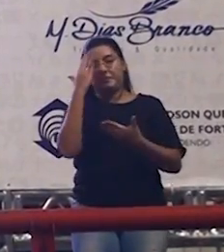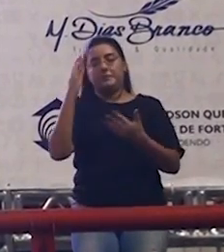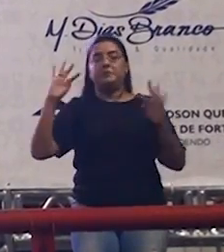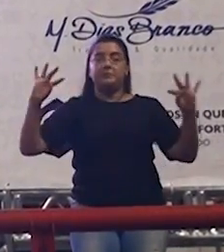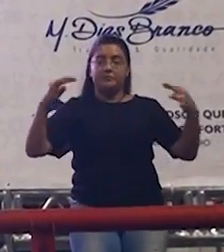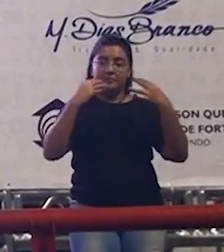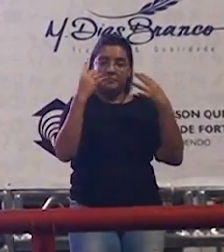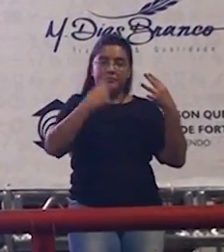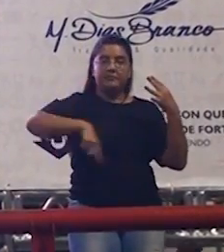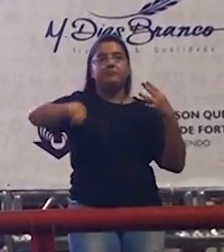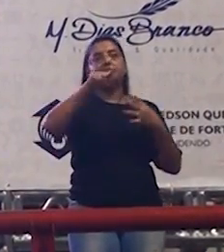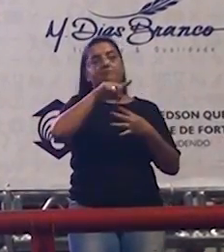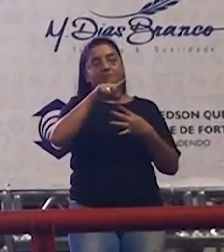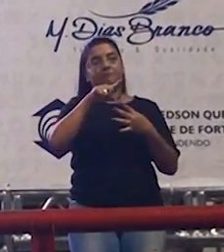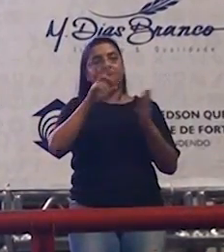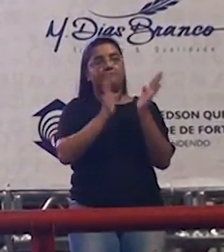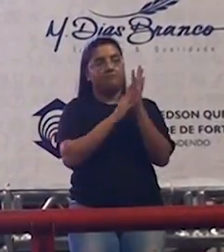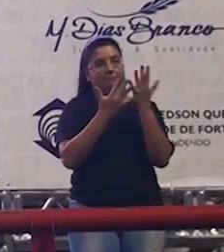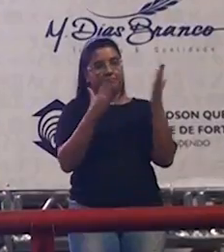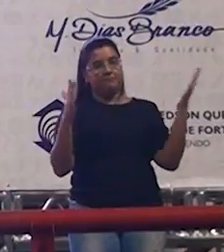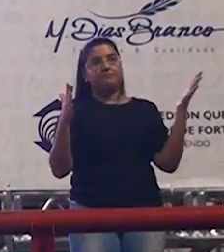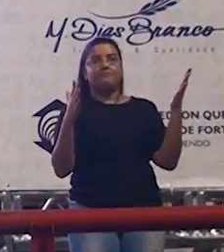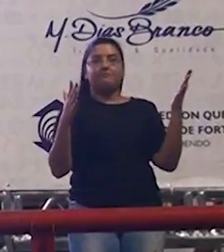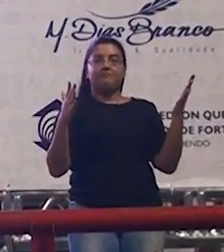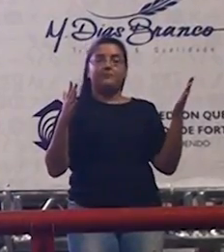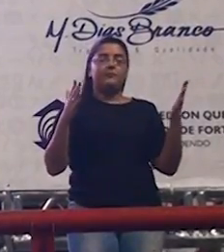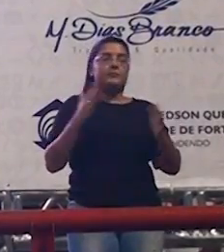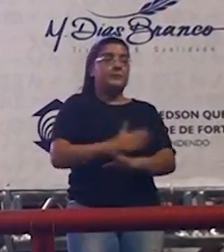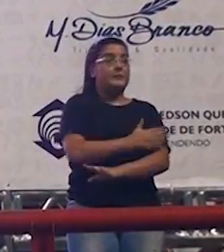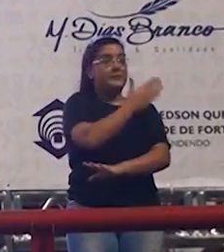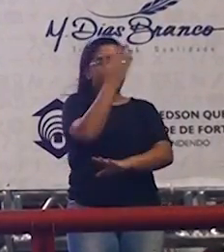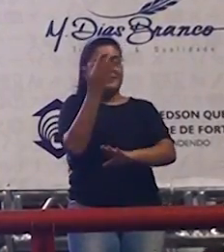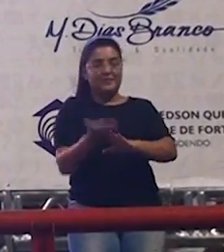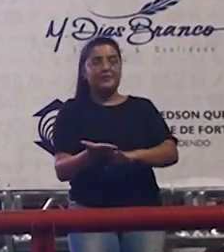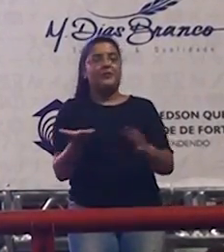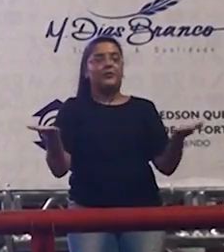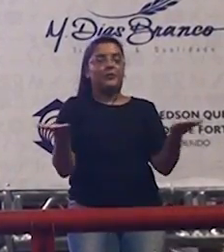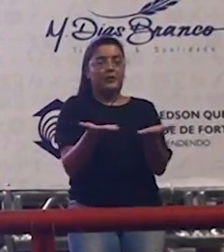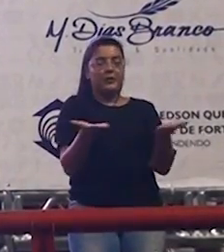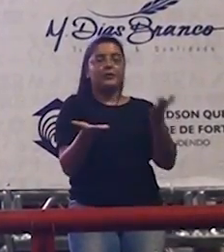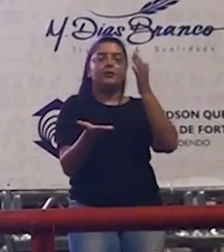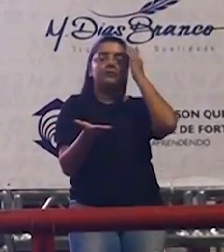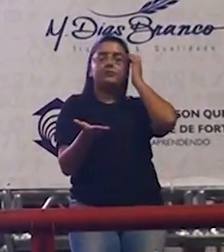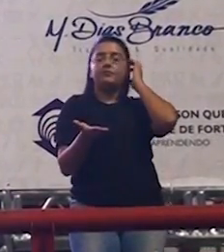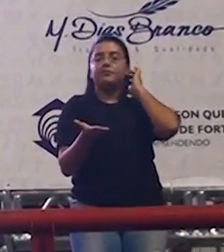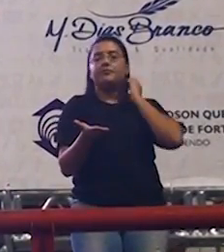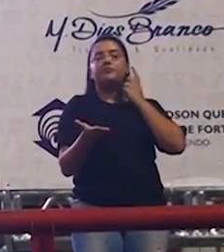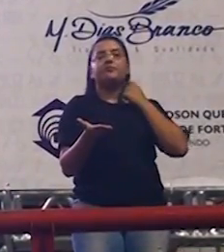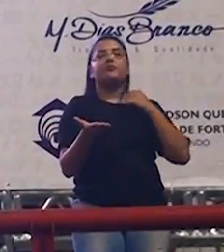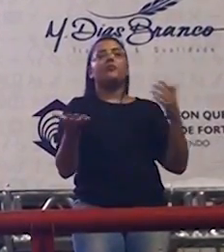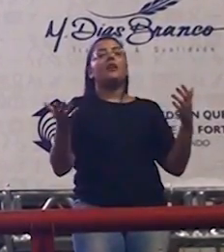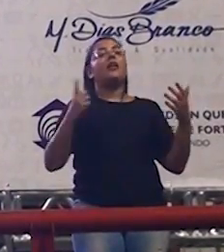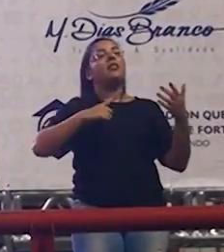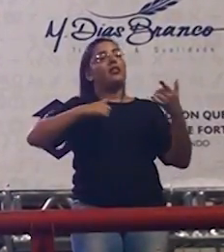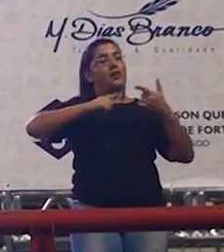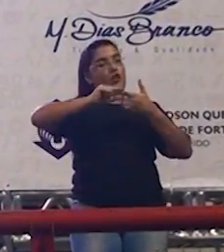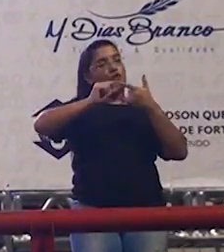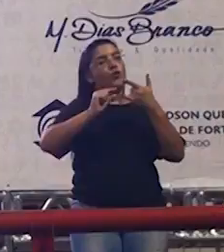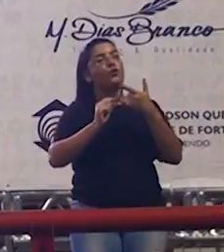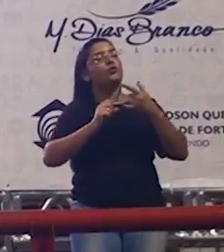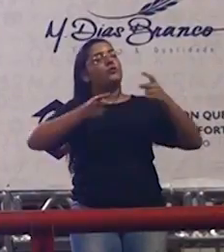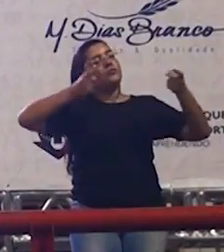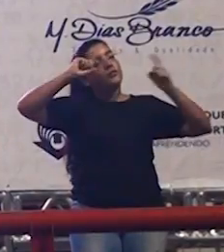de vocês. Parabéns pela resistência a essa maratona, certo? Acompanhem o canal, as